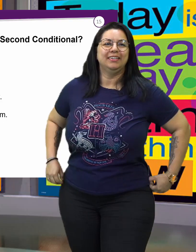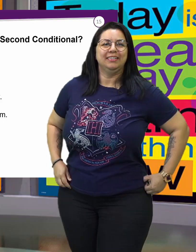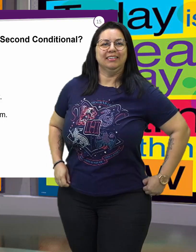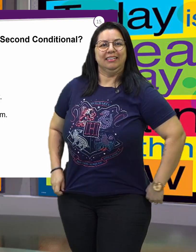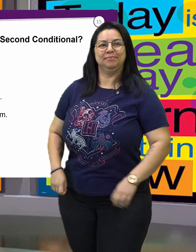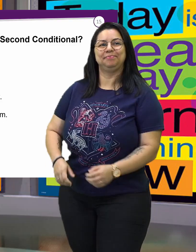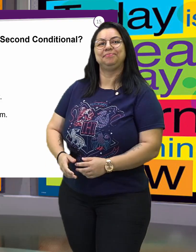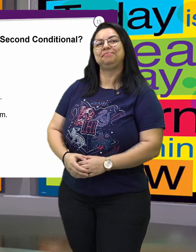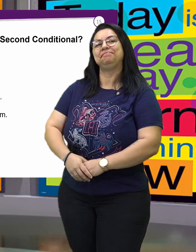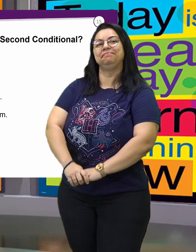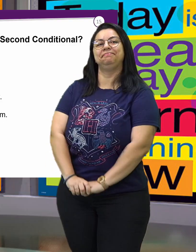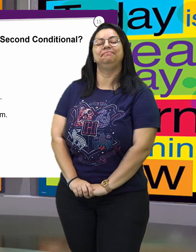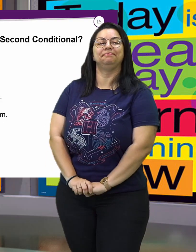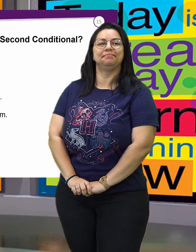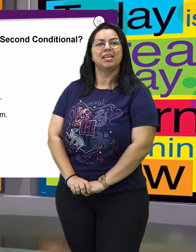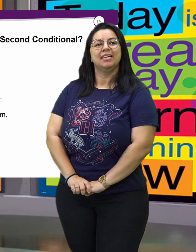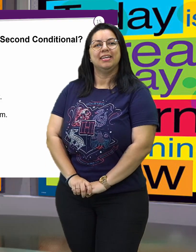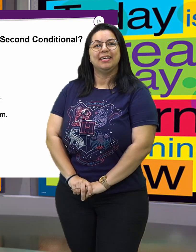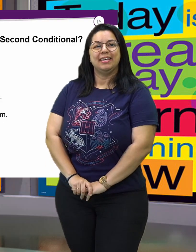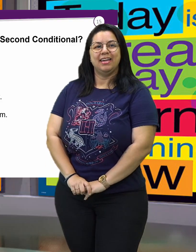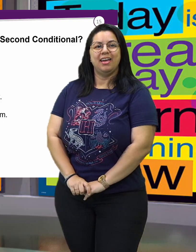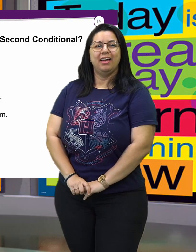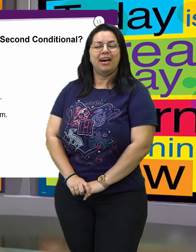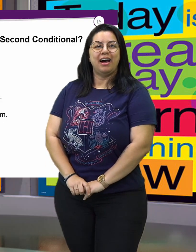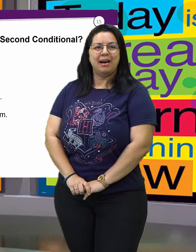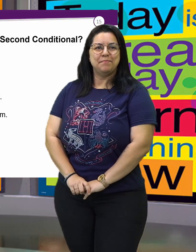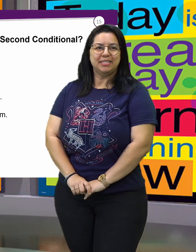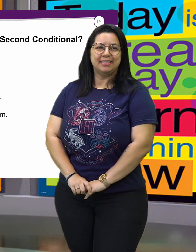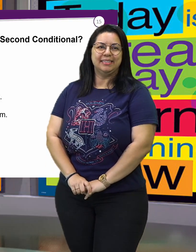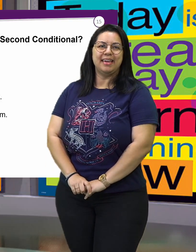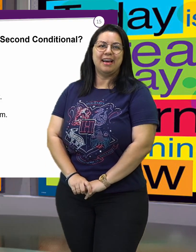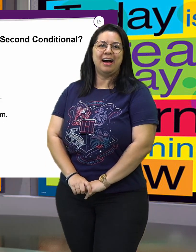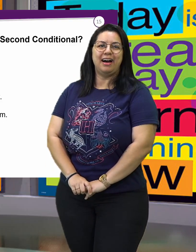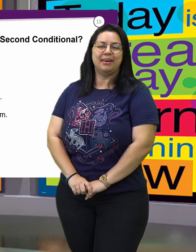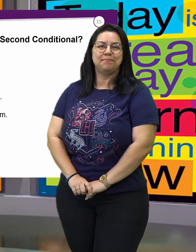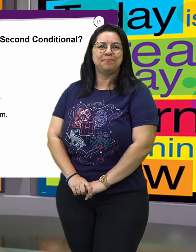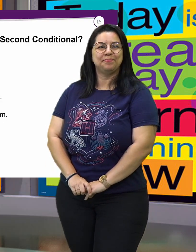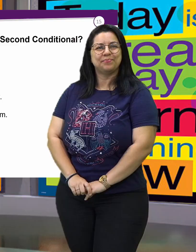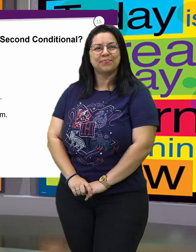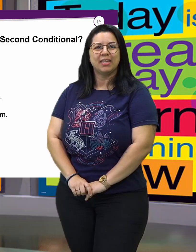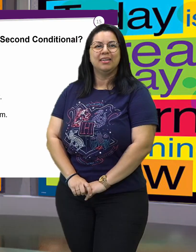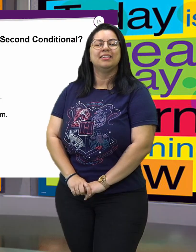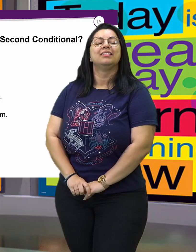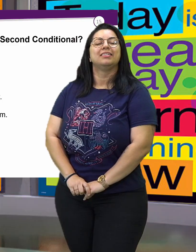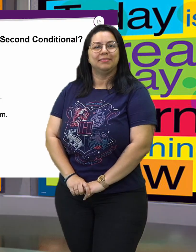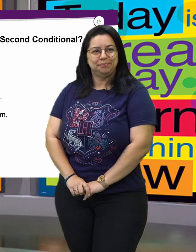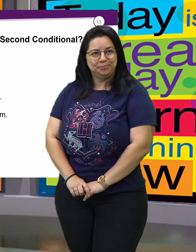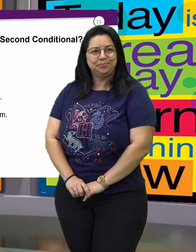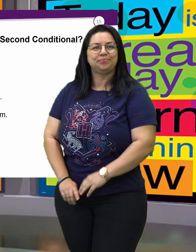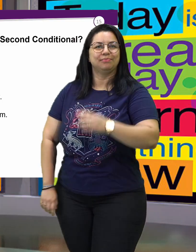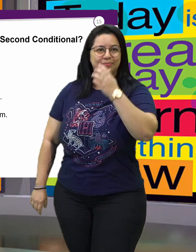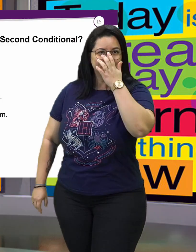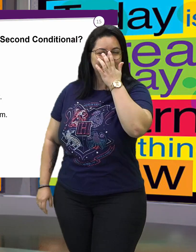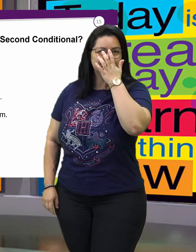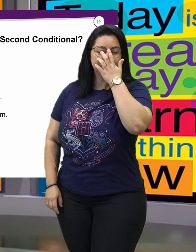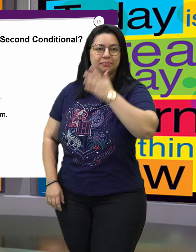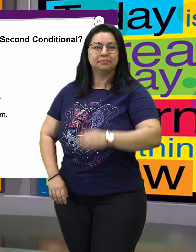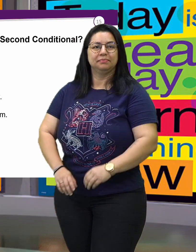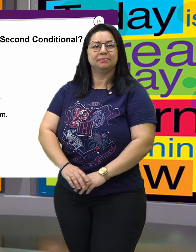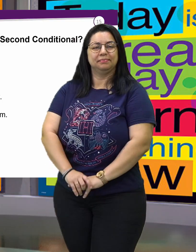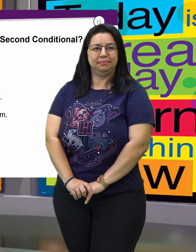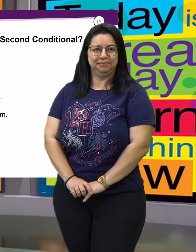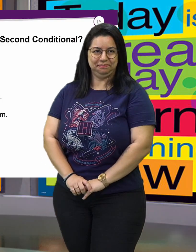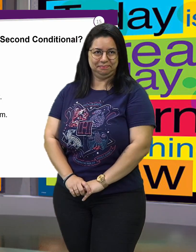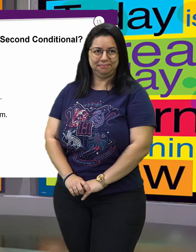B, C e D aí. A, B, C, D. ABCD. O que você vai prestar atenção para saber qual